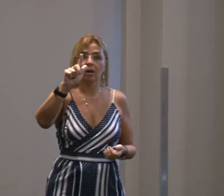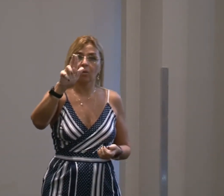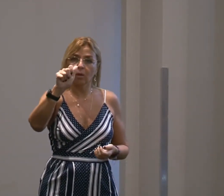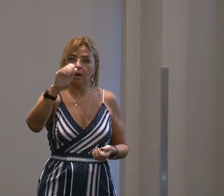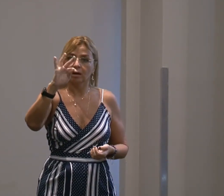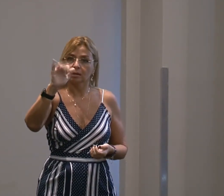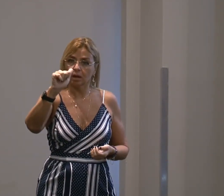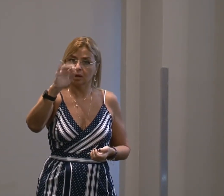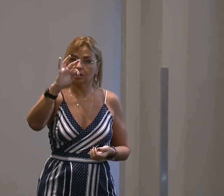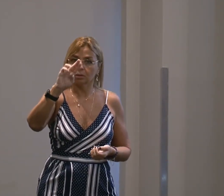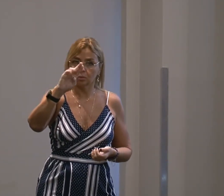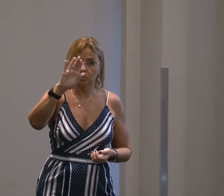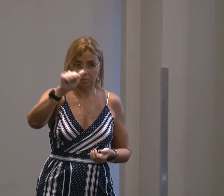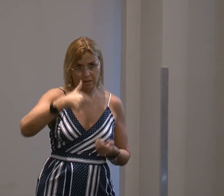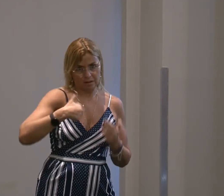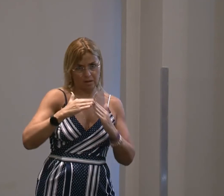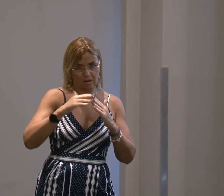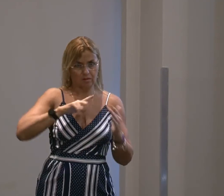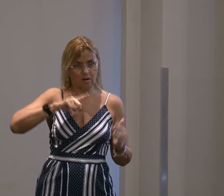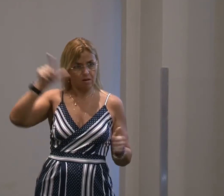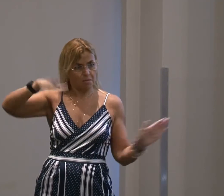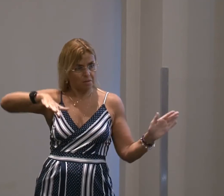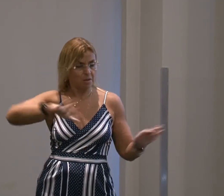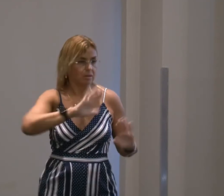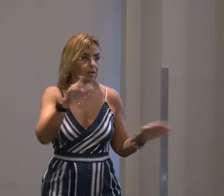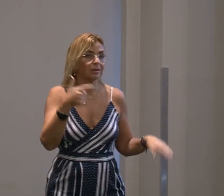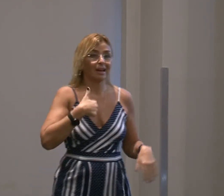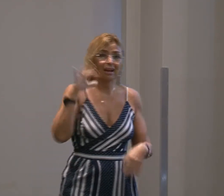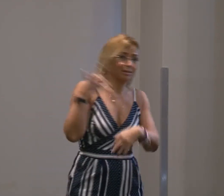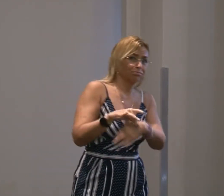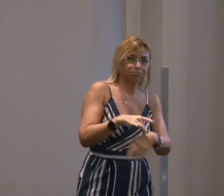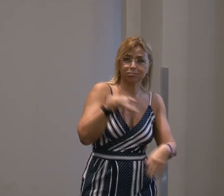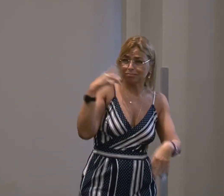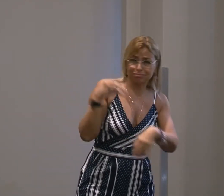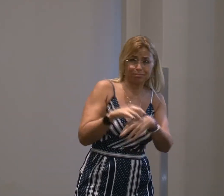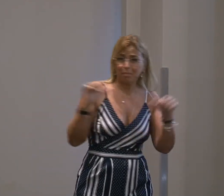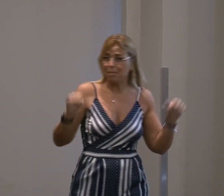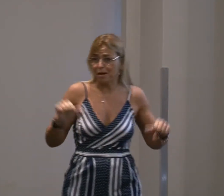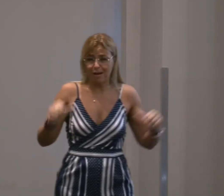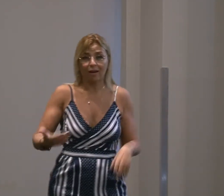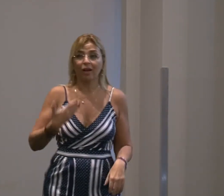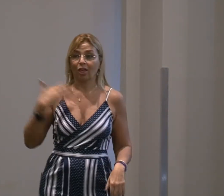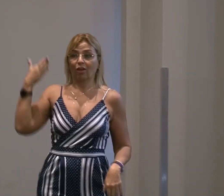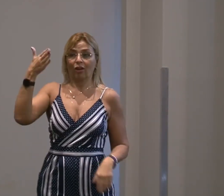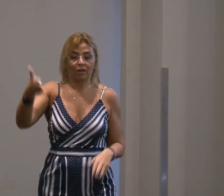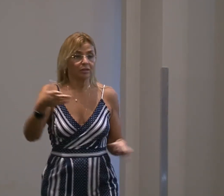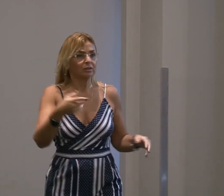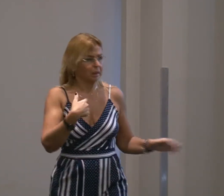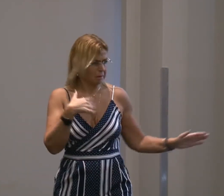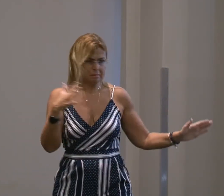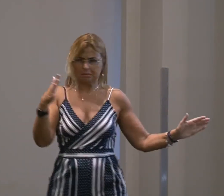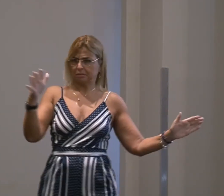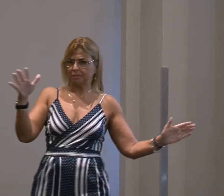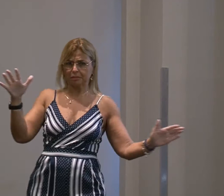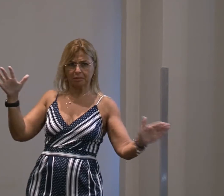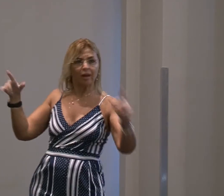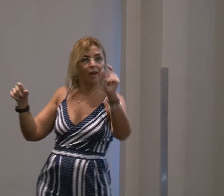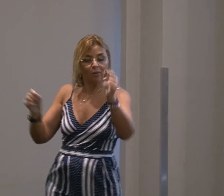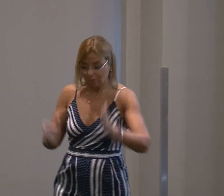No litoral de São Paulo existe uma cidade chamada Caraguatatuba e eu tenho uma casa de verão lá. E quando eu fiquei doente, eu cheguei